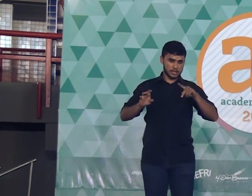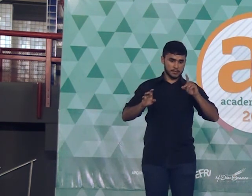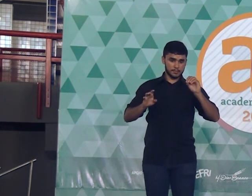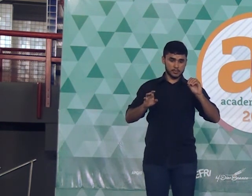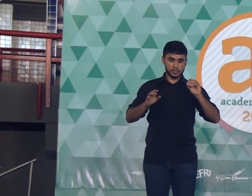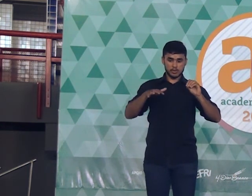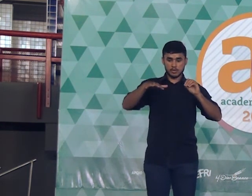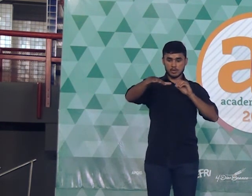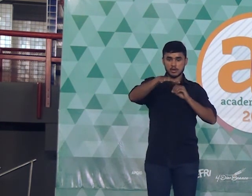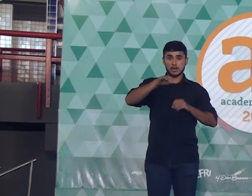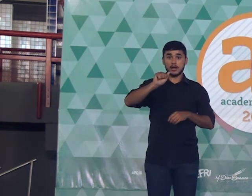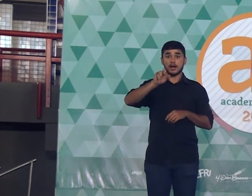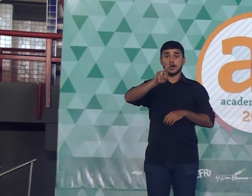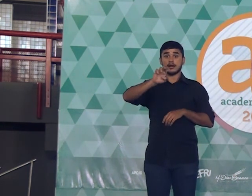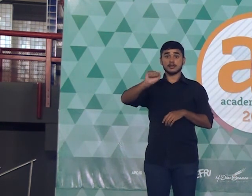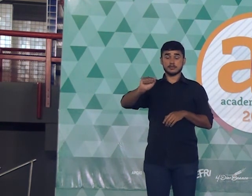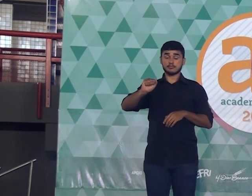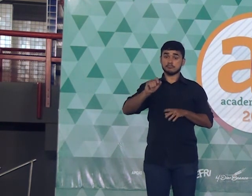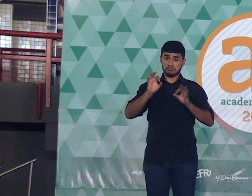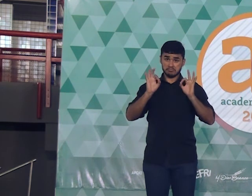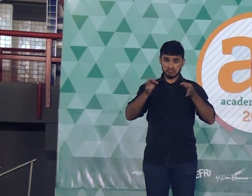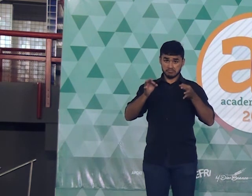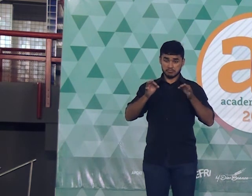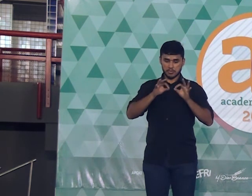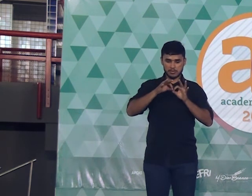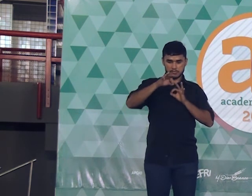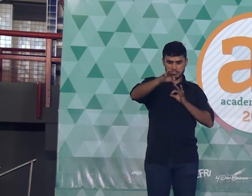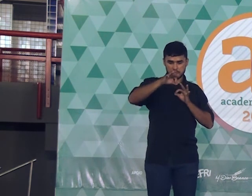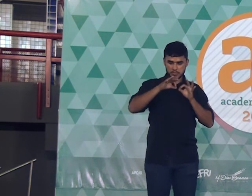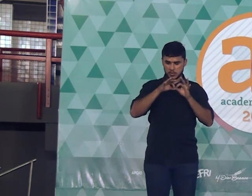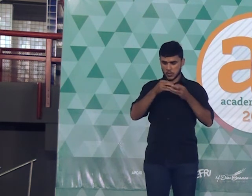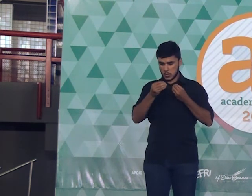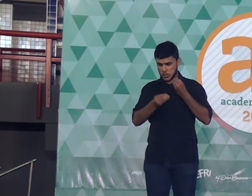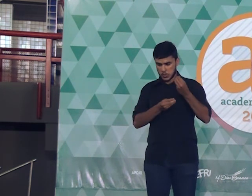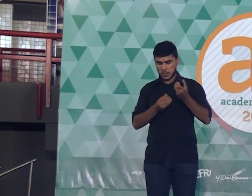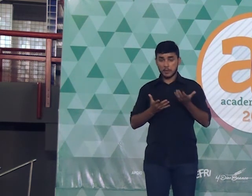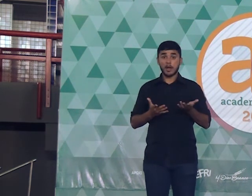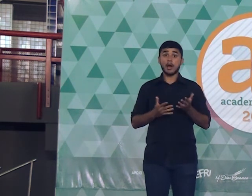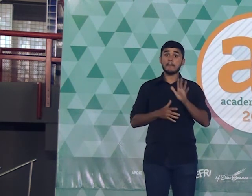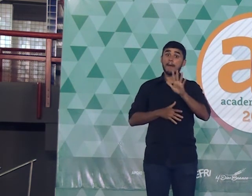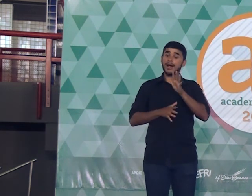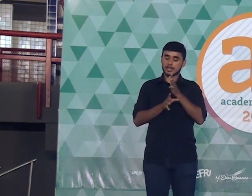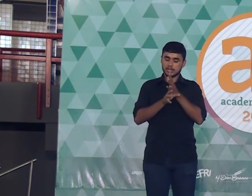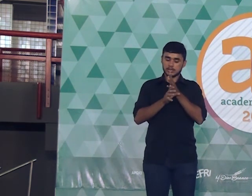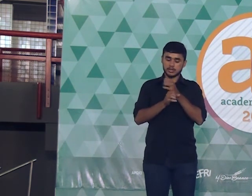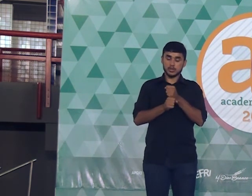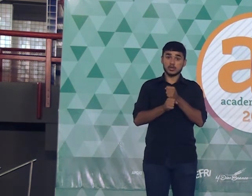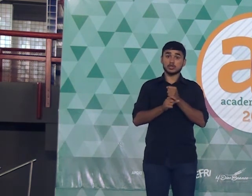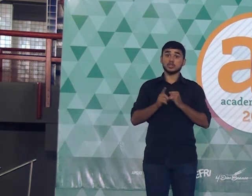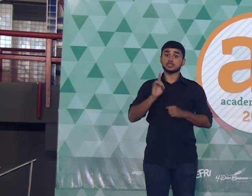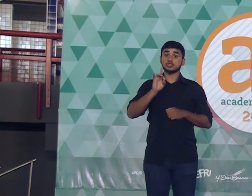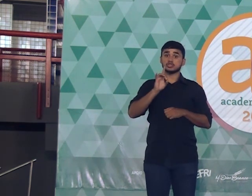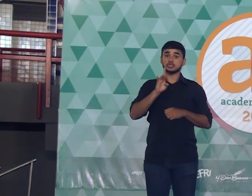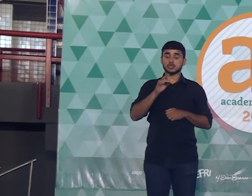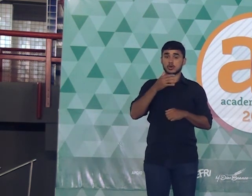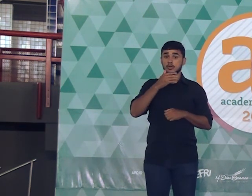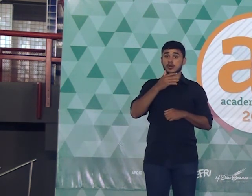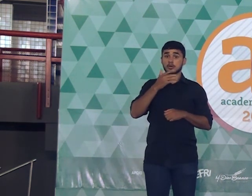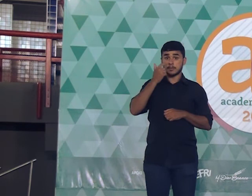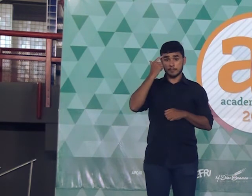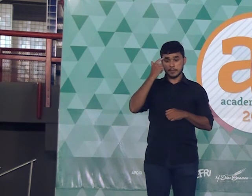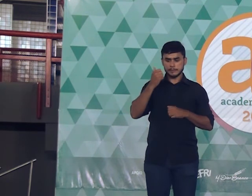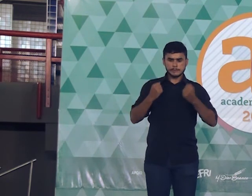a área. Show! Só que ele está pedindo para tu calcular apenas no trecho em que você